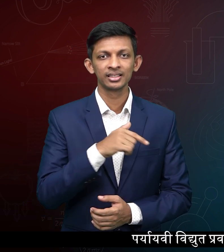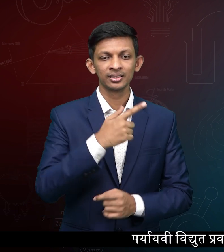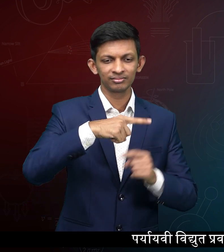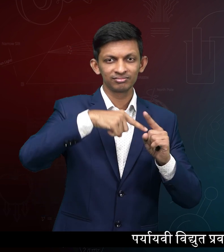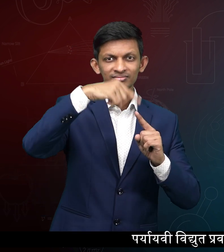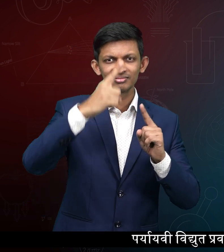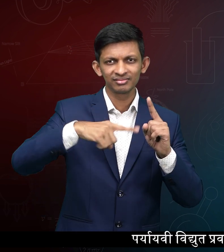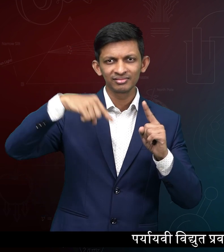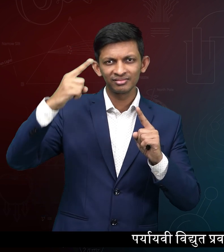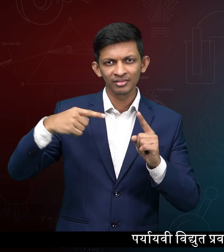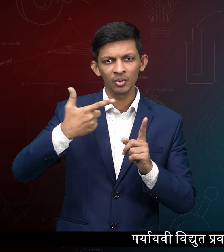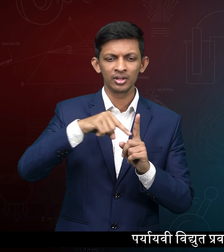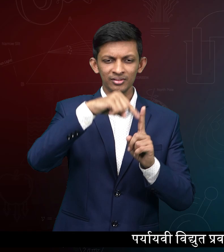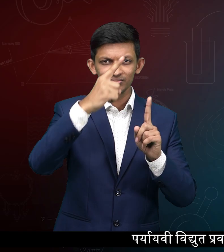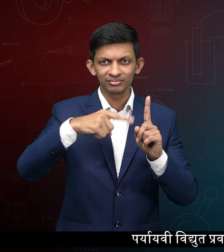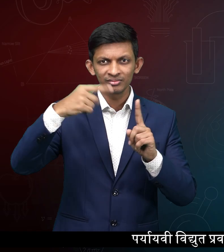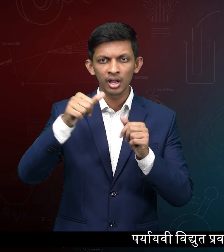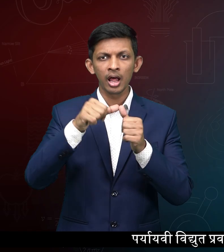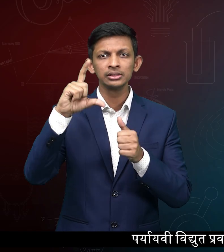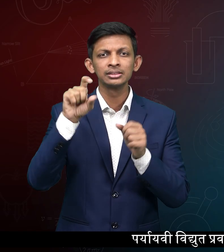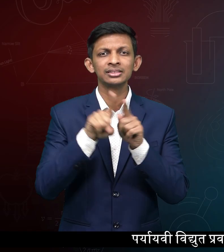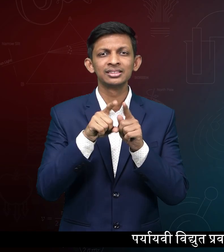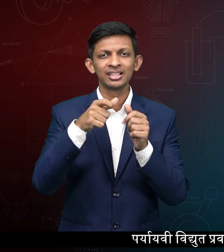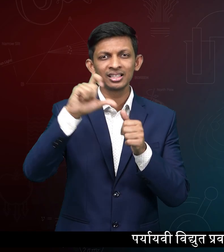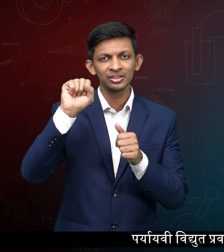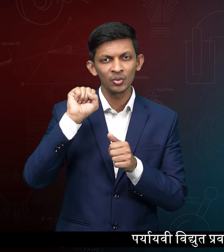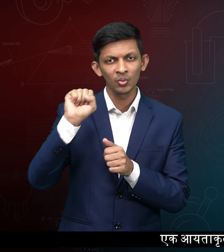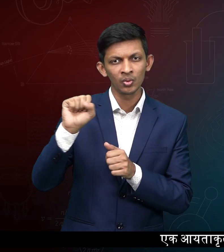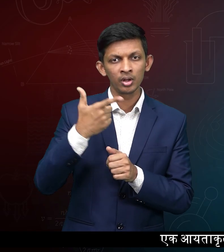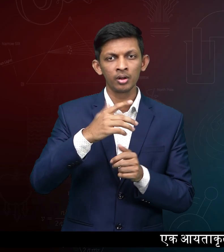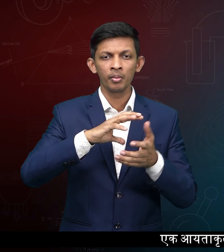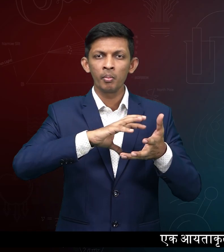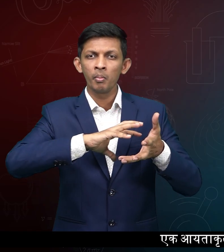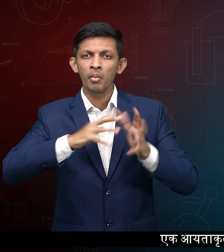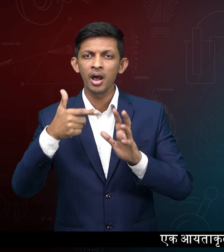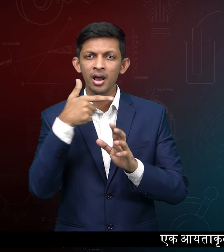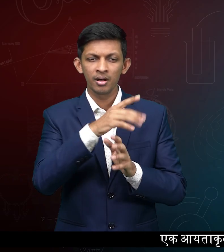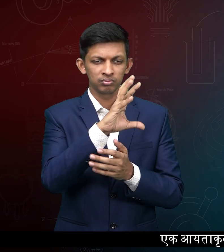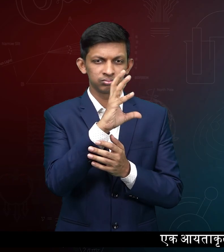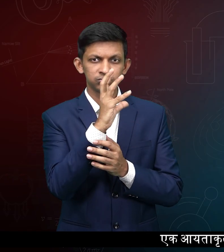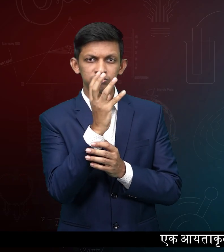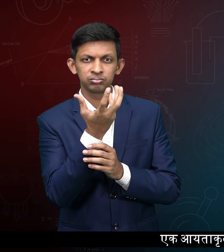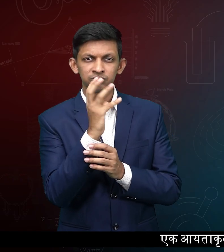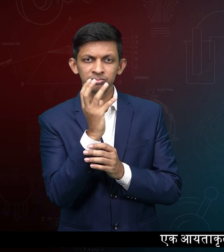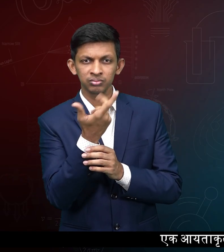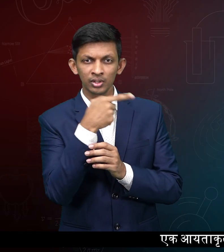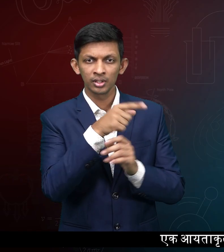पर्याय बी. विद्युत प्रवाह AC निर्माण करणाऱ्या जनित्रामध्ये एका आयताकृती फिरणारी कुंडली ABCD असते,